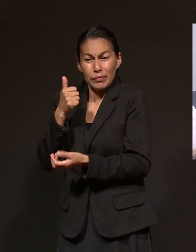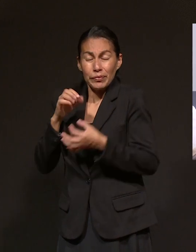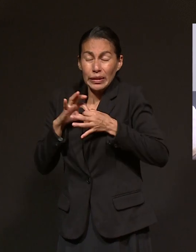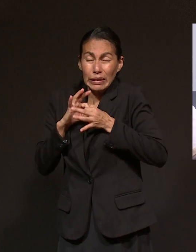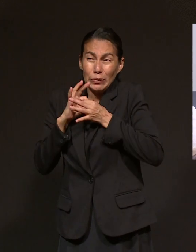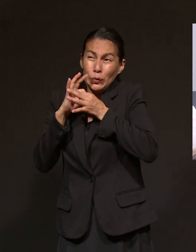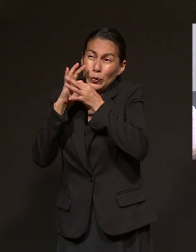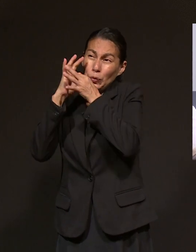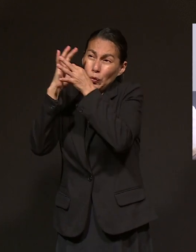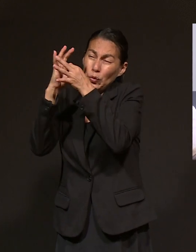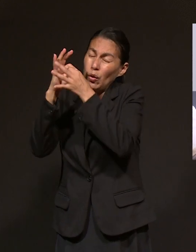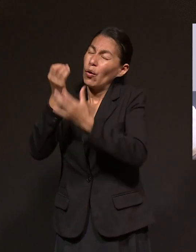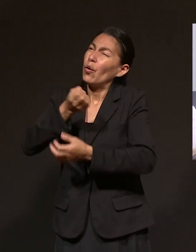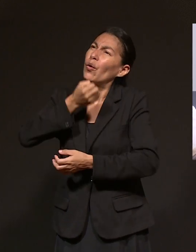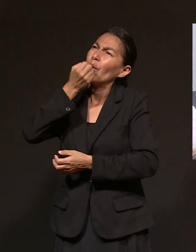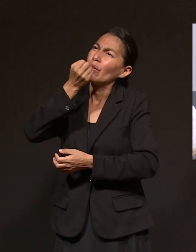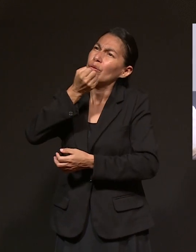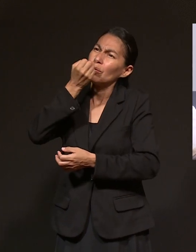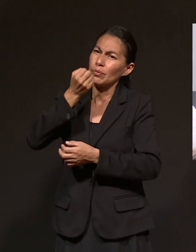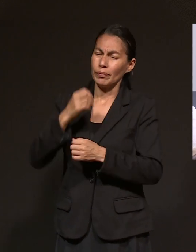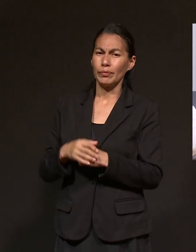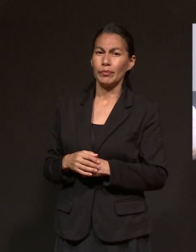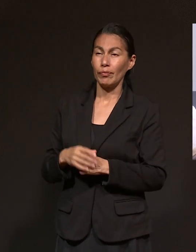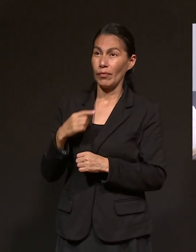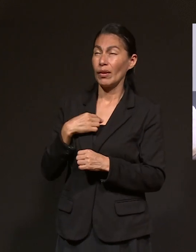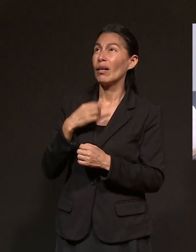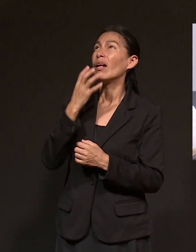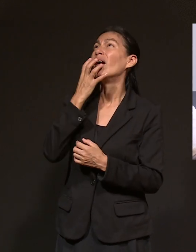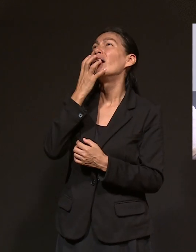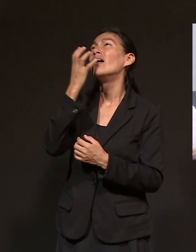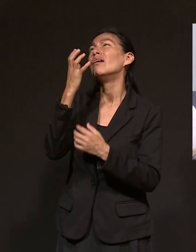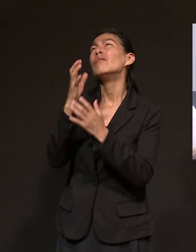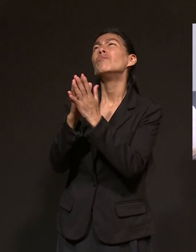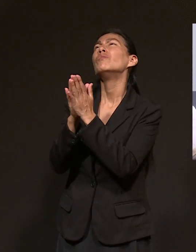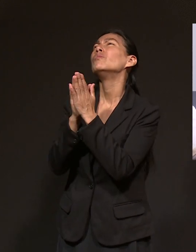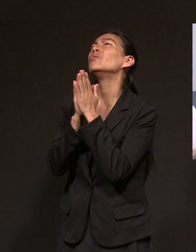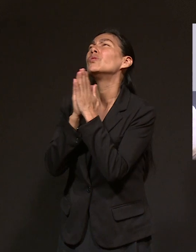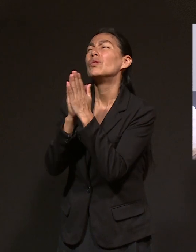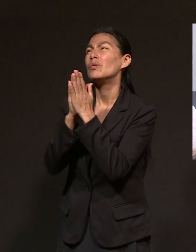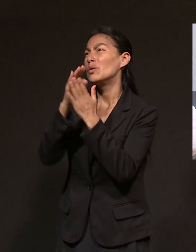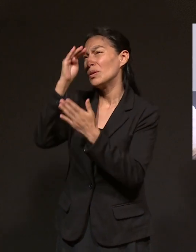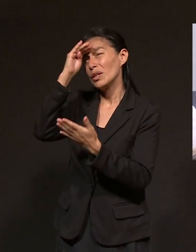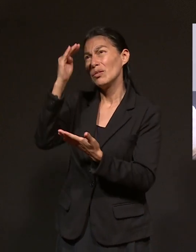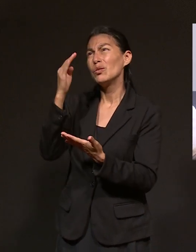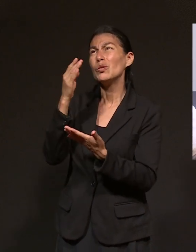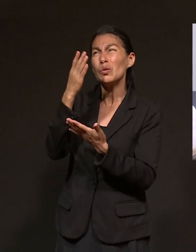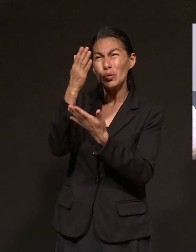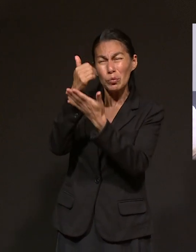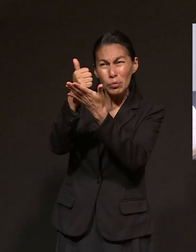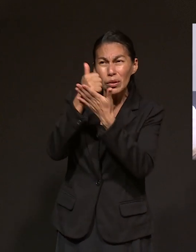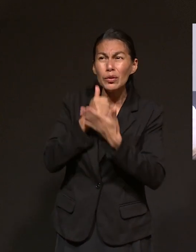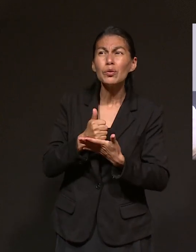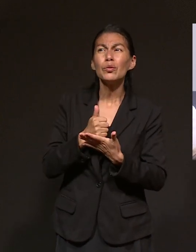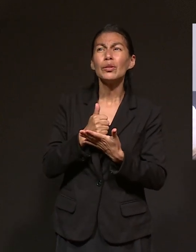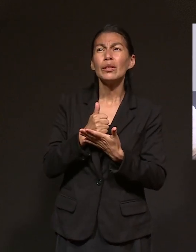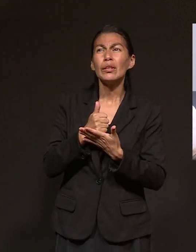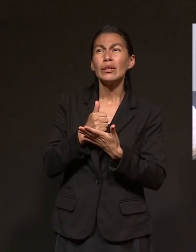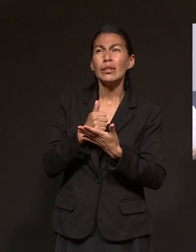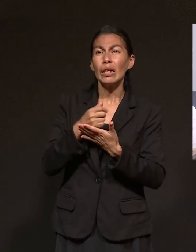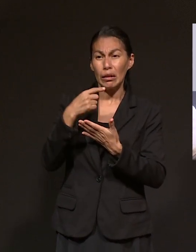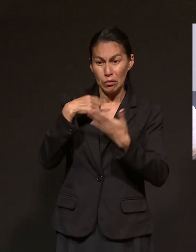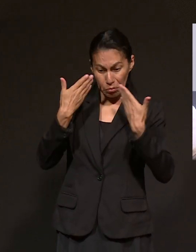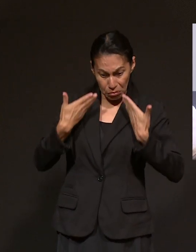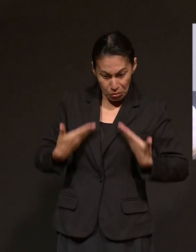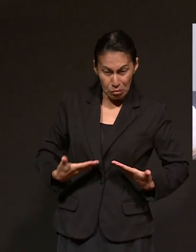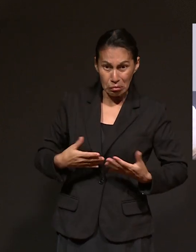íntima y fuerte con Dios en la oración. Yo le clamé y le dije, Señor, si tú me